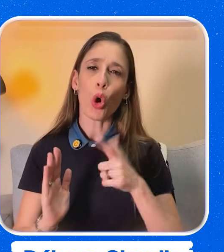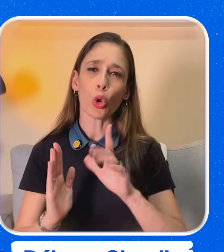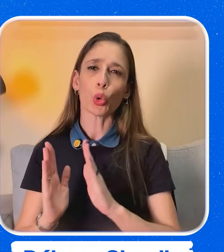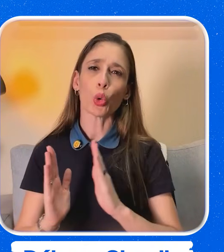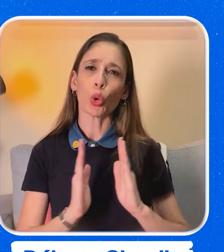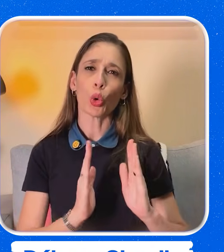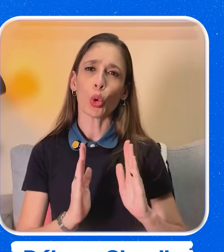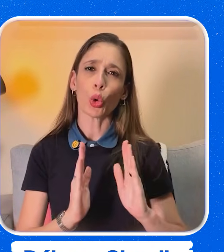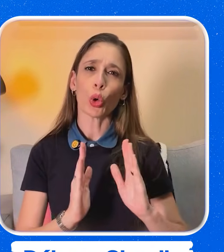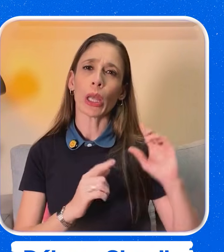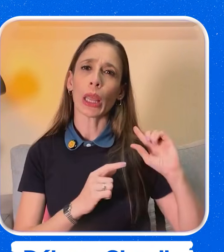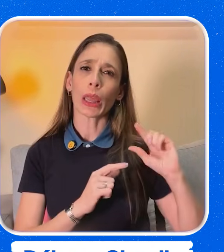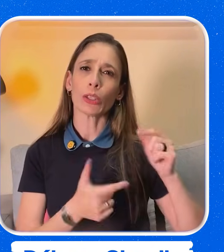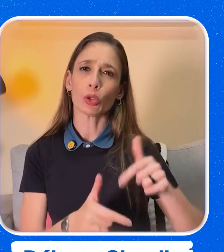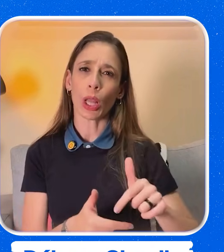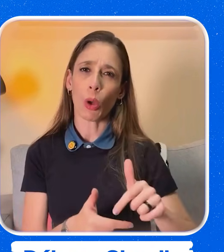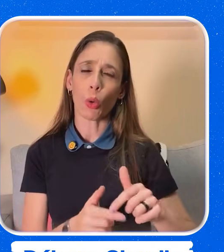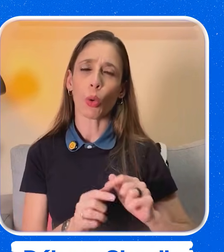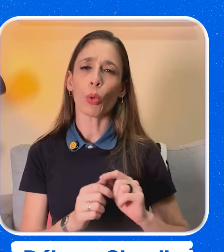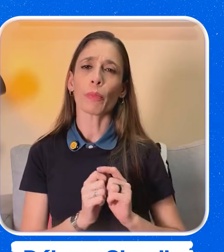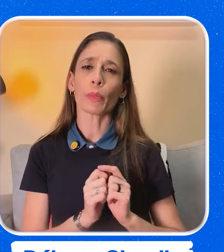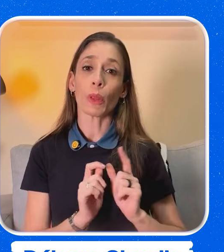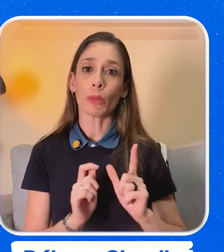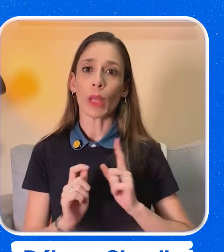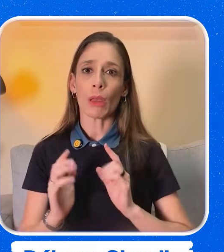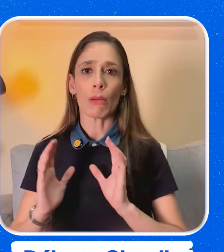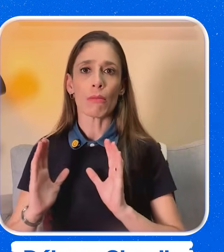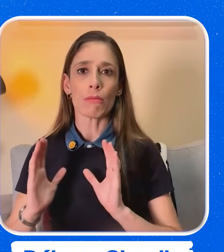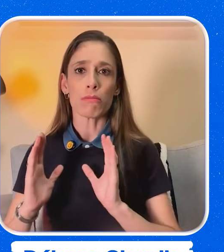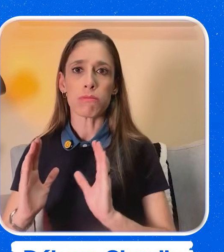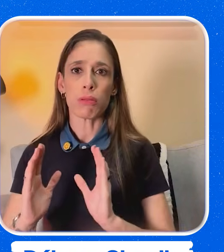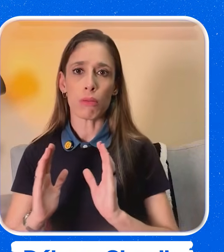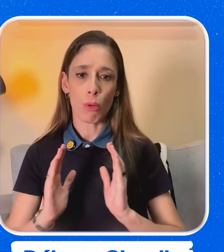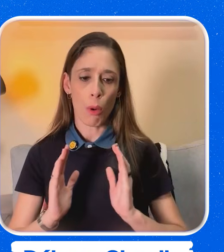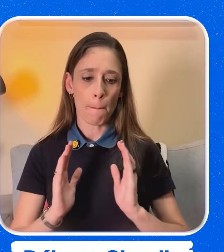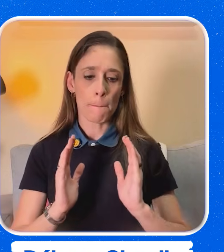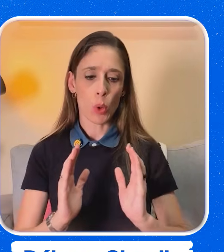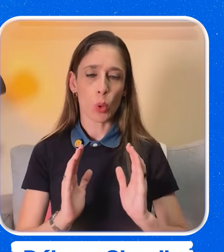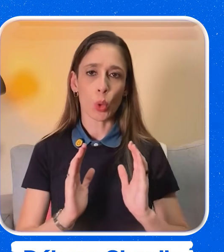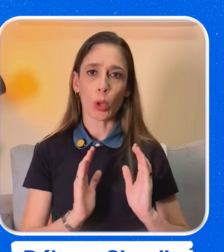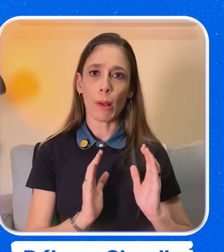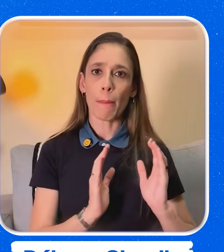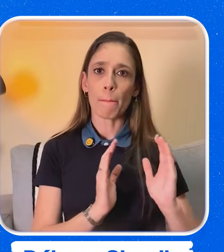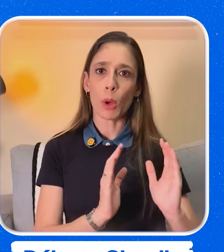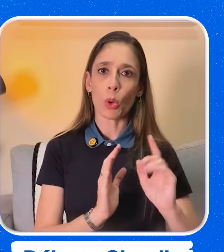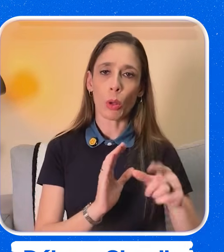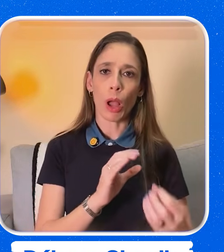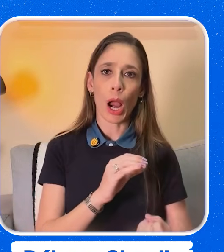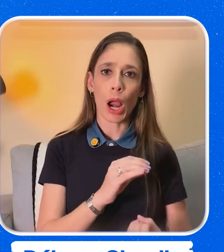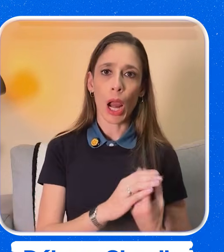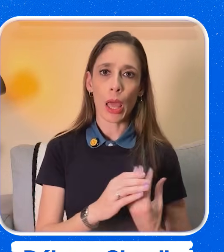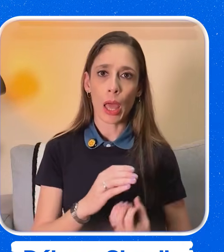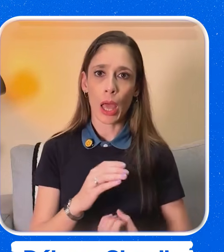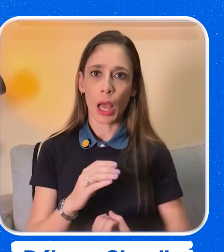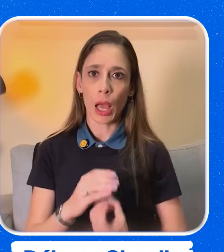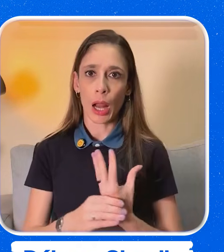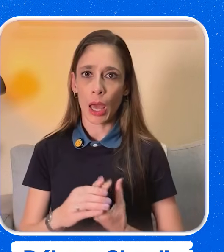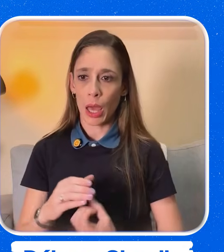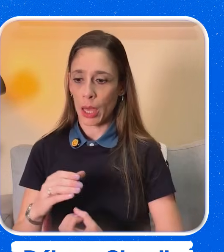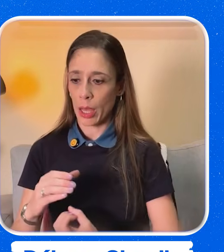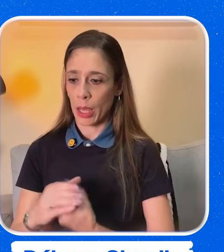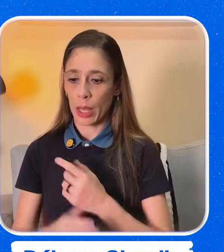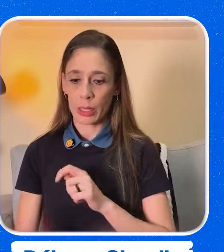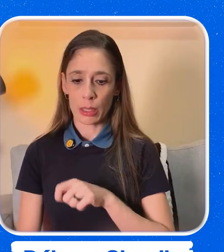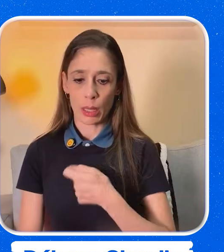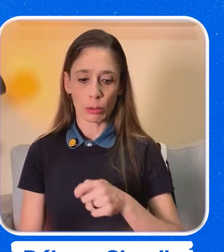chamado tradicional, né? A partir do momento em que a gente cria sinais para os estilos, a gente já está permitindo